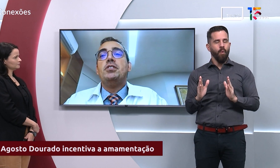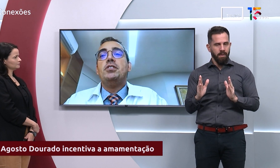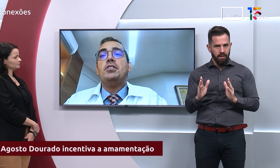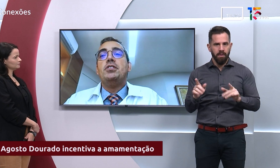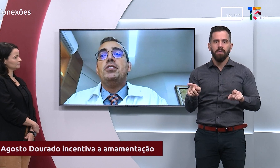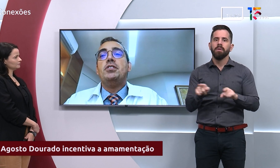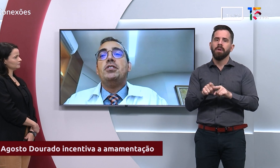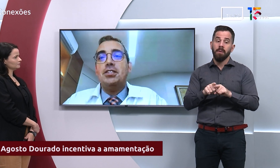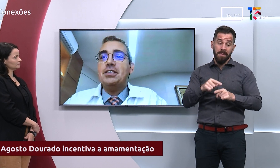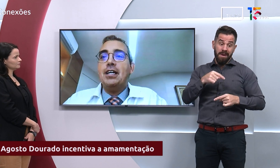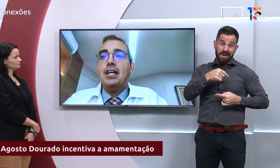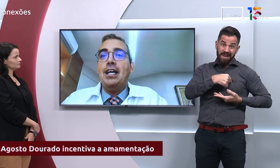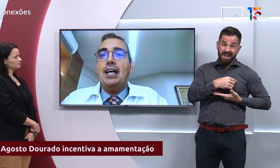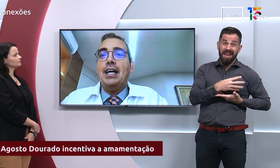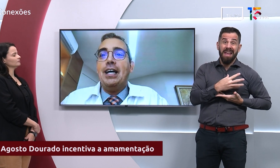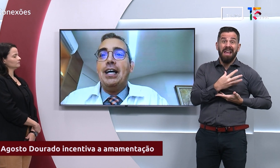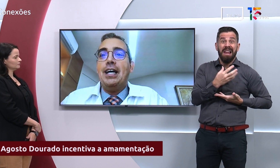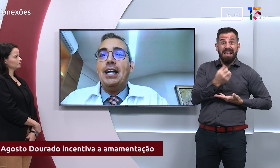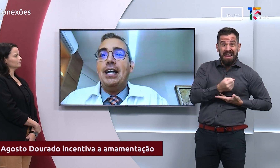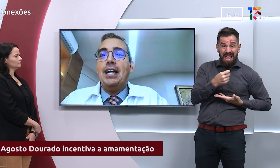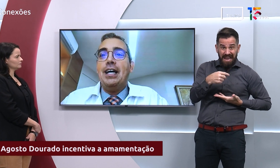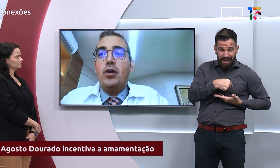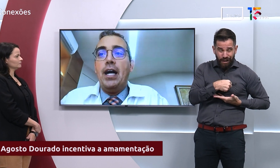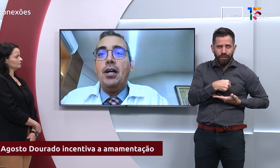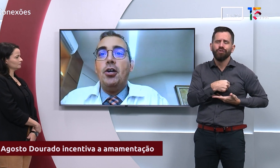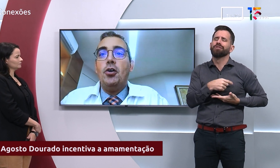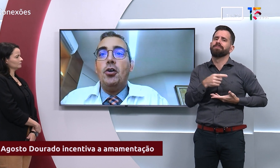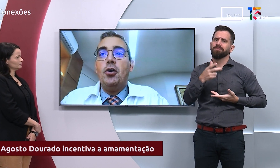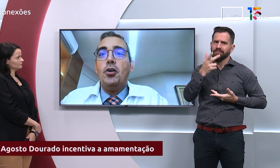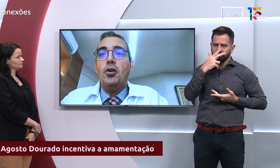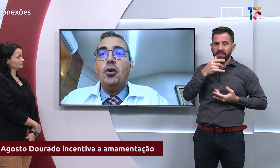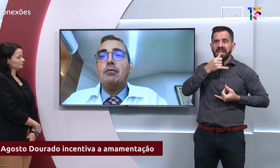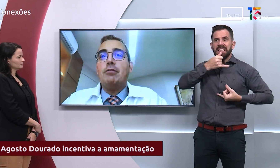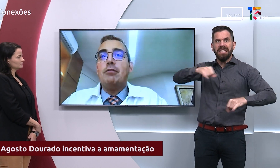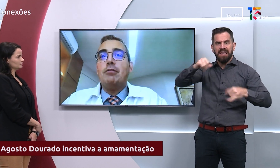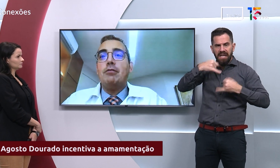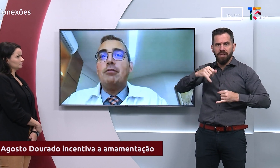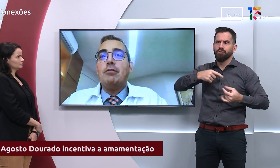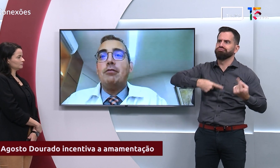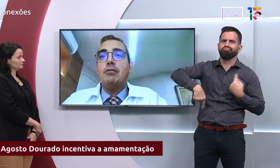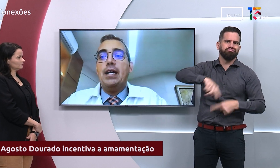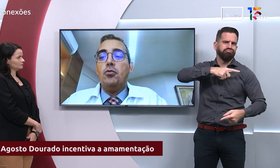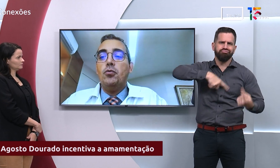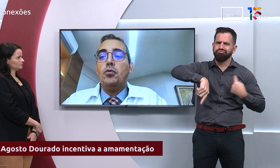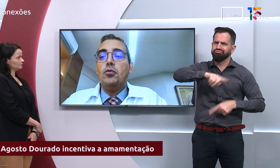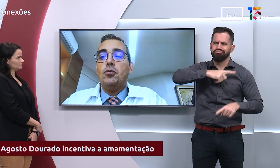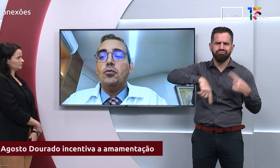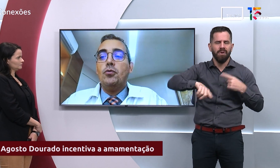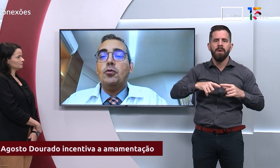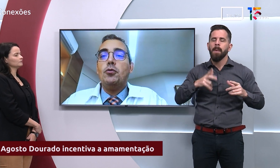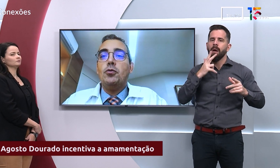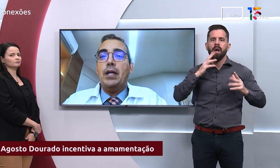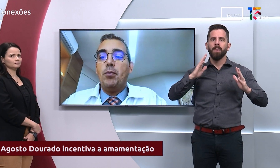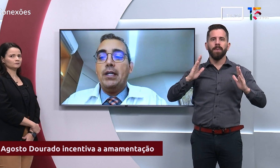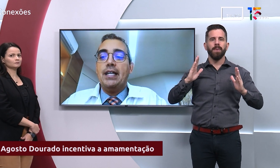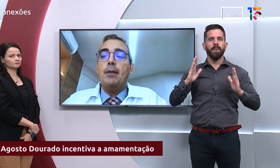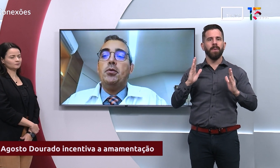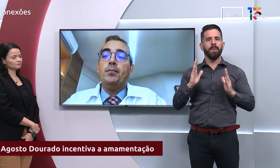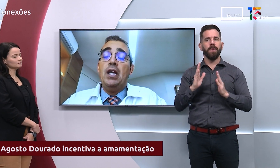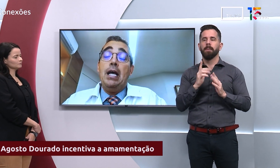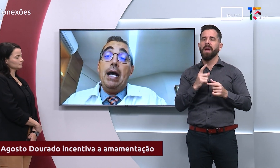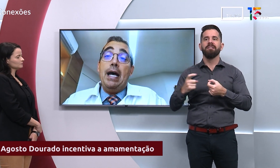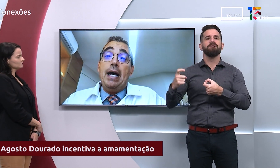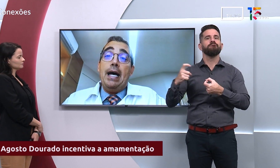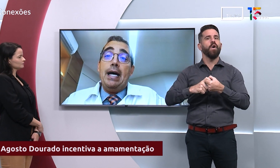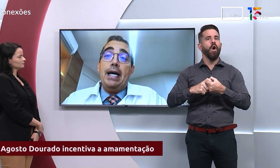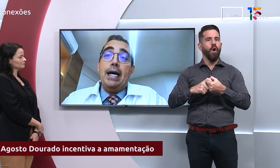leite gasta bastante energia, então a mulher já consegue melhorar voltar ao seu peso ideal num